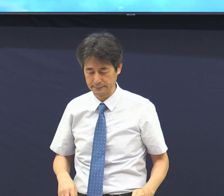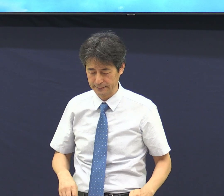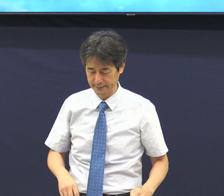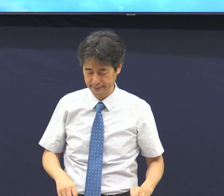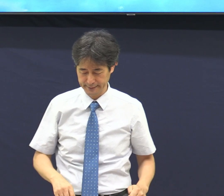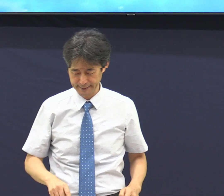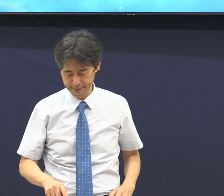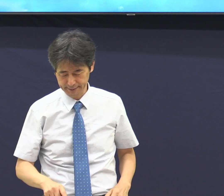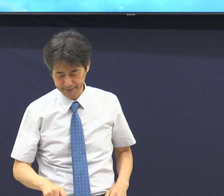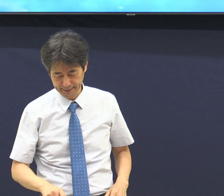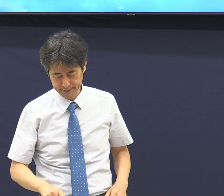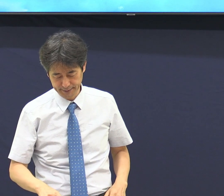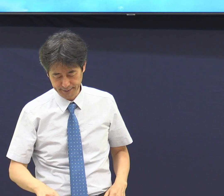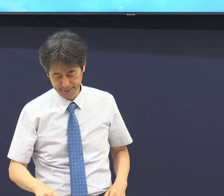있습니다.